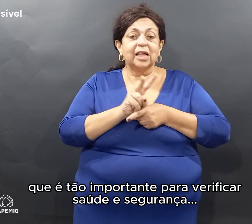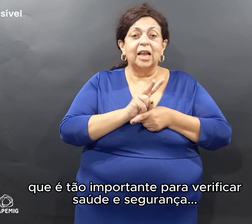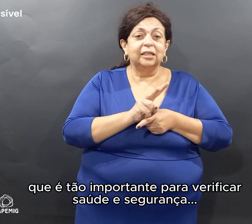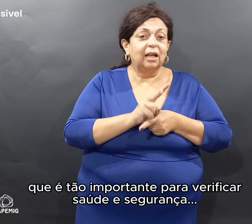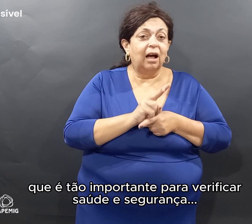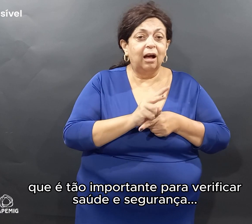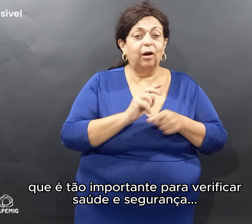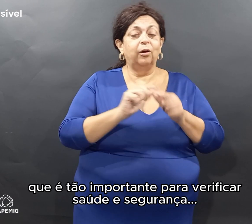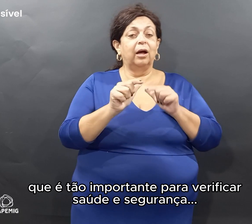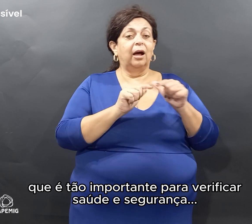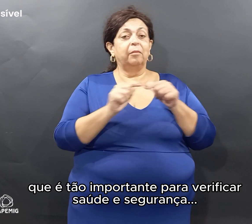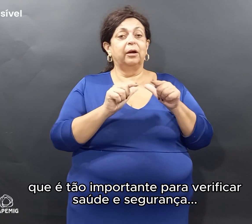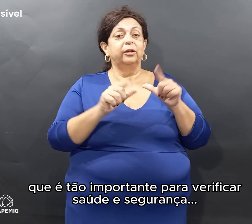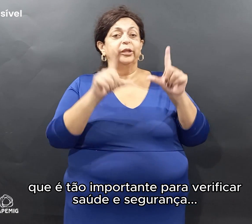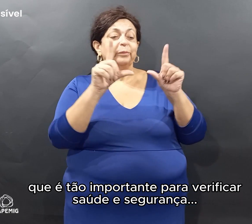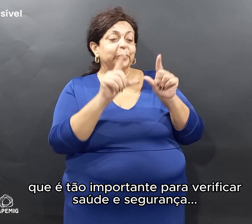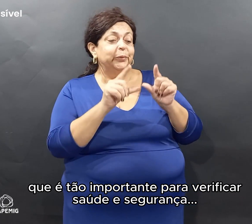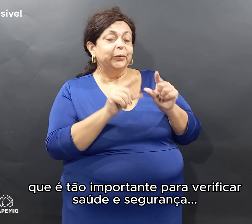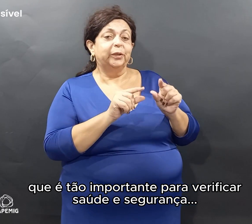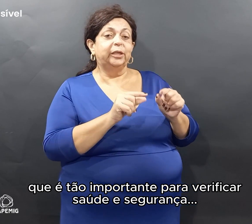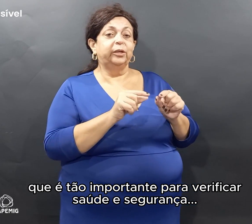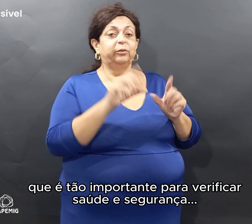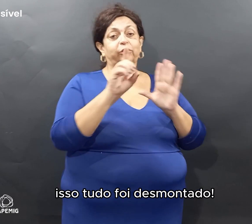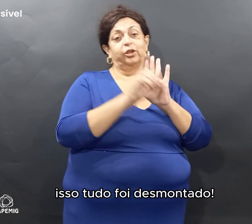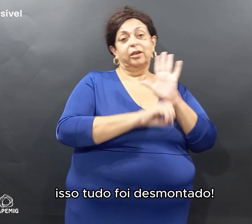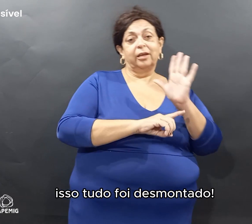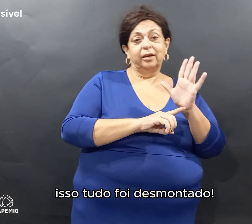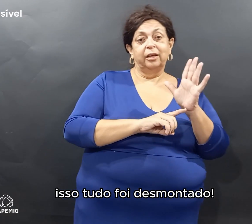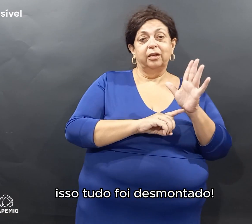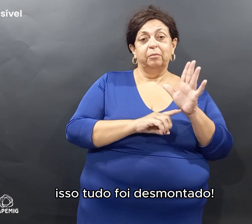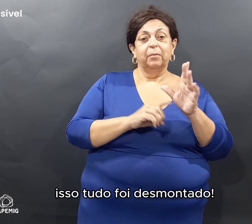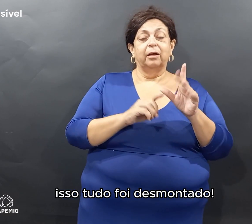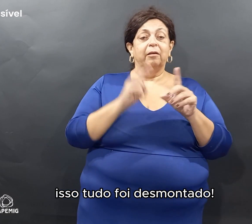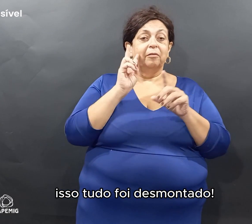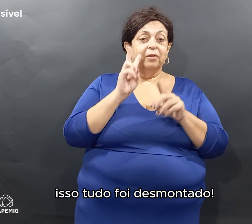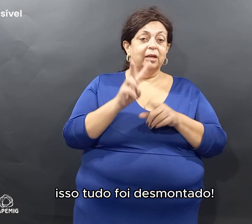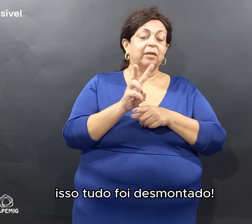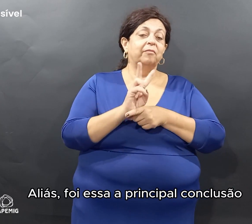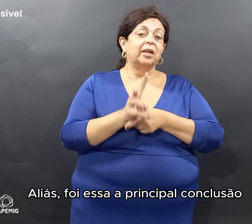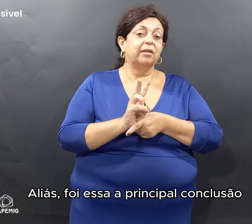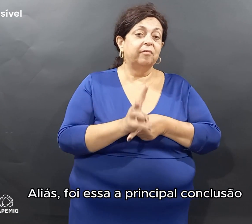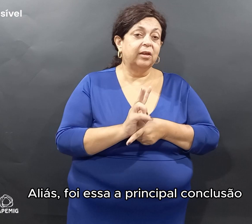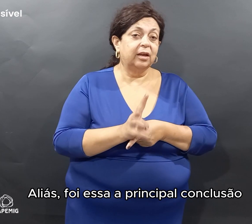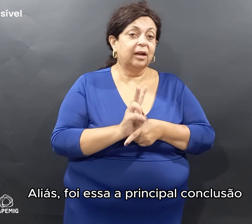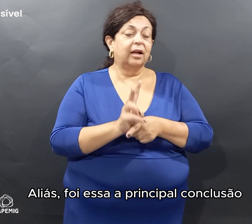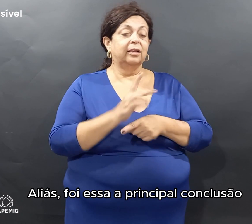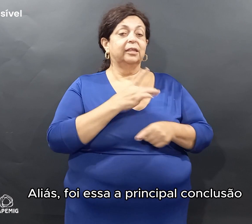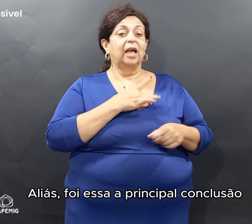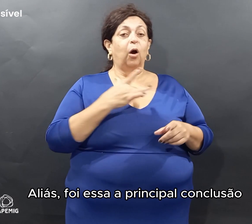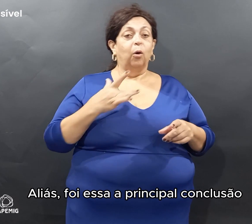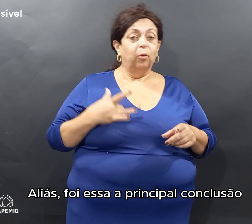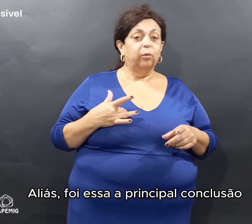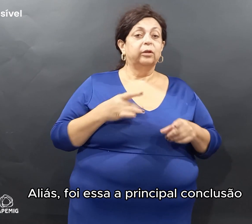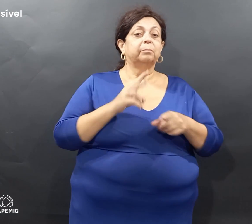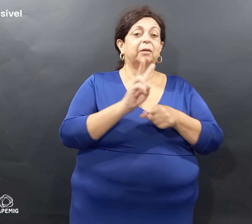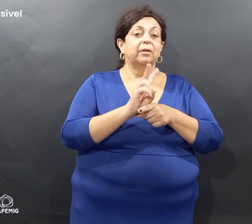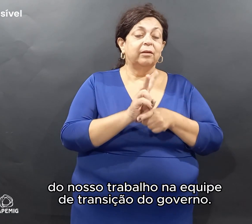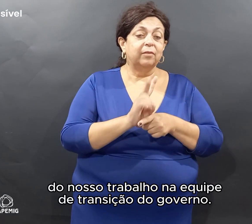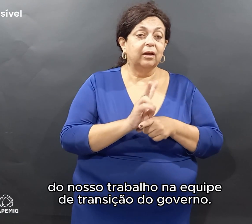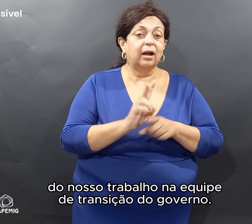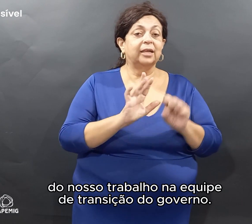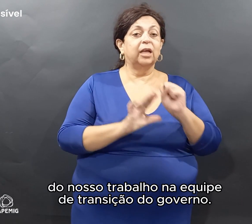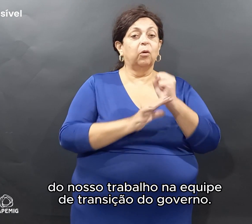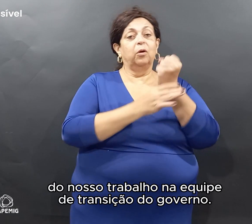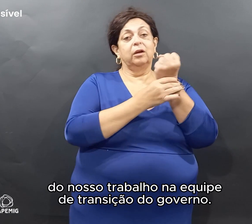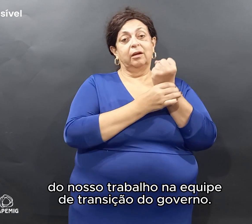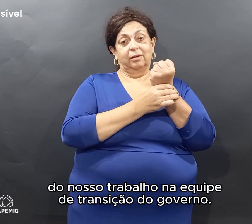é tão importante para verificar saúde e segurança, isso tudo foi desmontado. Aliás, foi essa a principal conclusão do